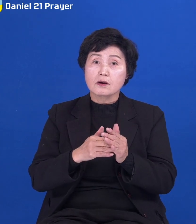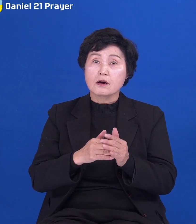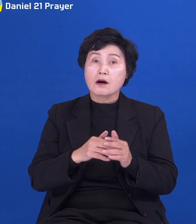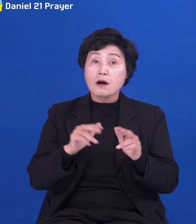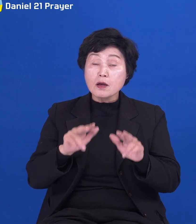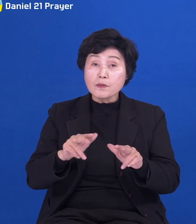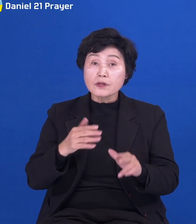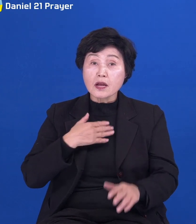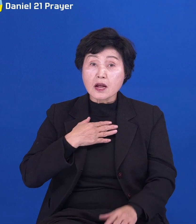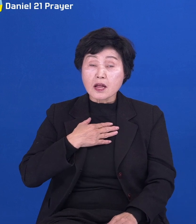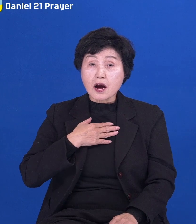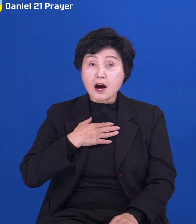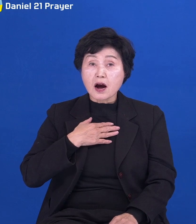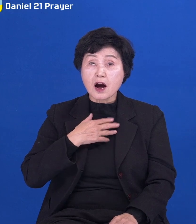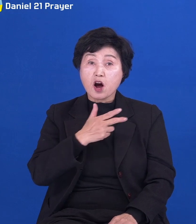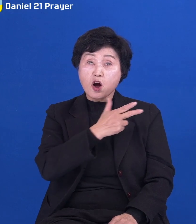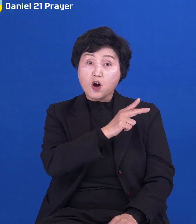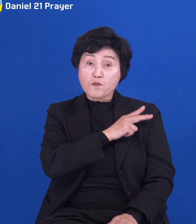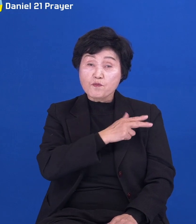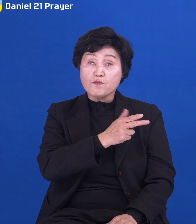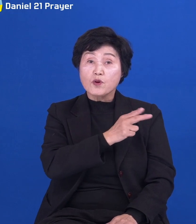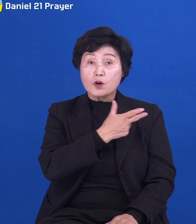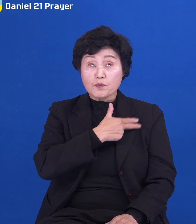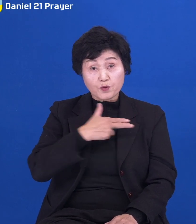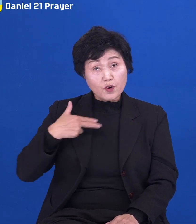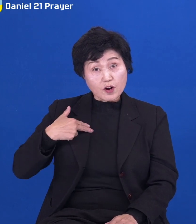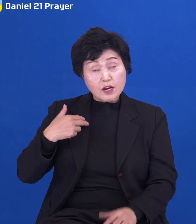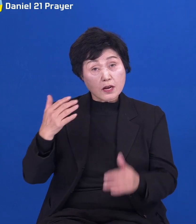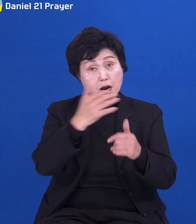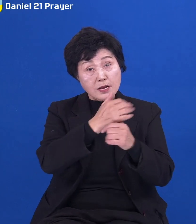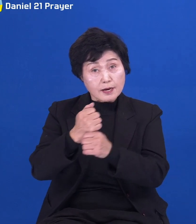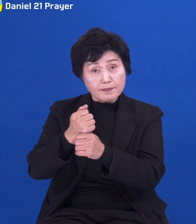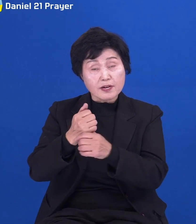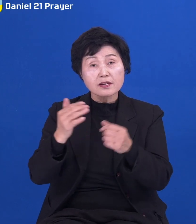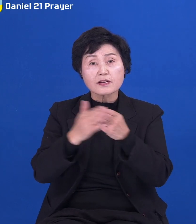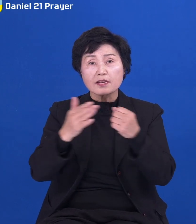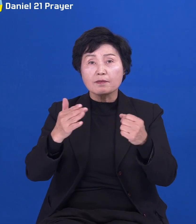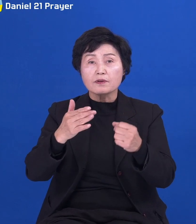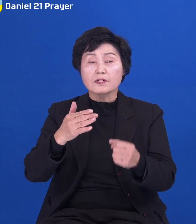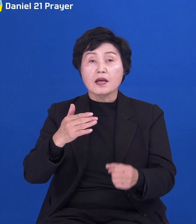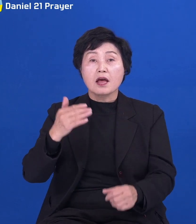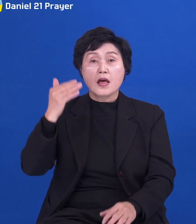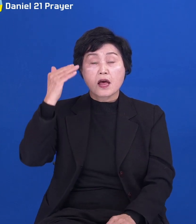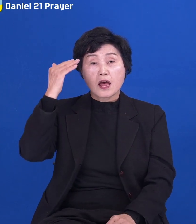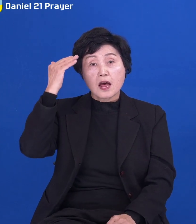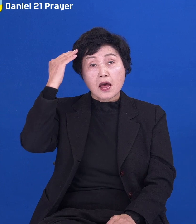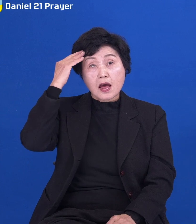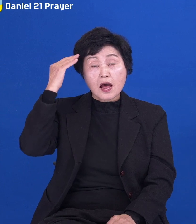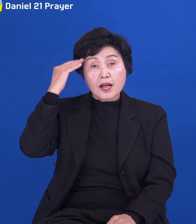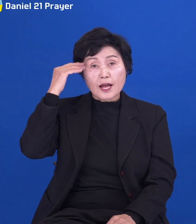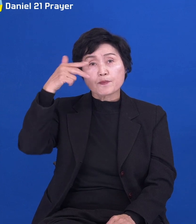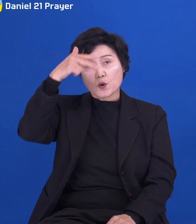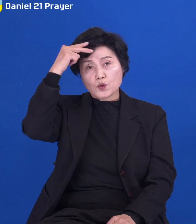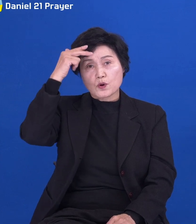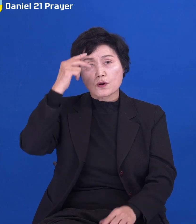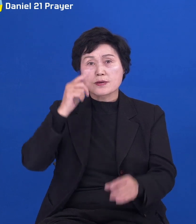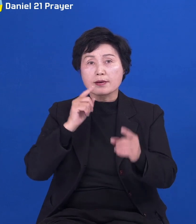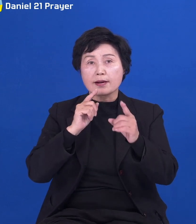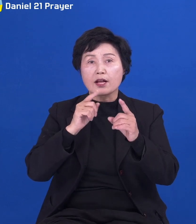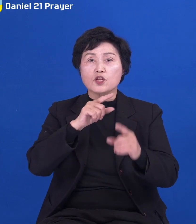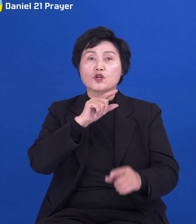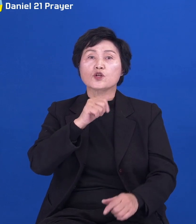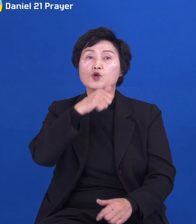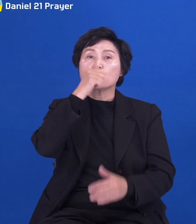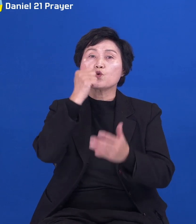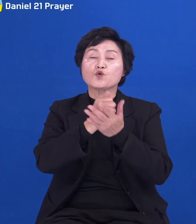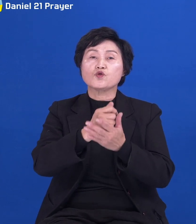저에게는 북경에서 잡혔다는 이유로 남조선 도주라고 하는 딱지가 붙게 되었어요. 지금 그들이 거짓말 문서를 만들어서 저를 그렇게